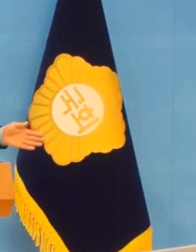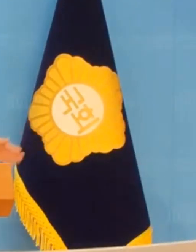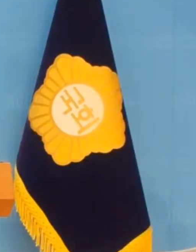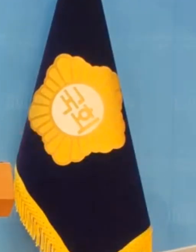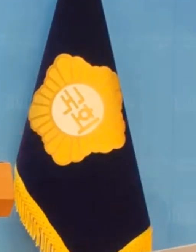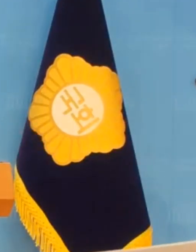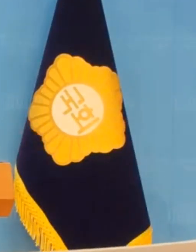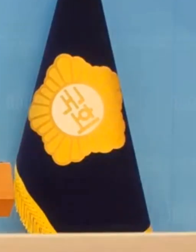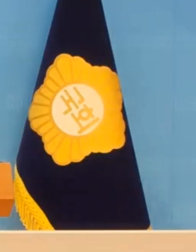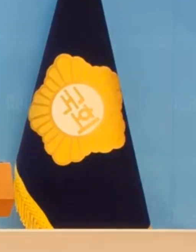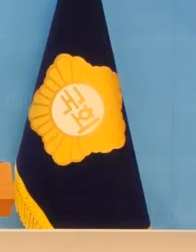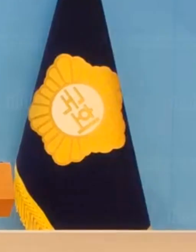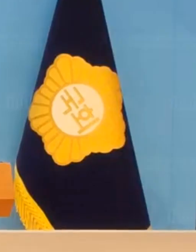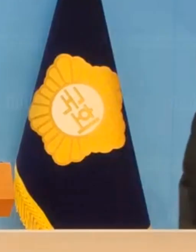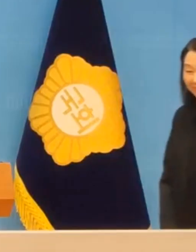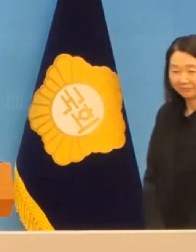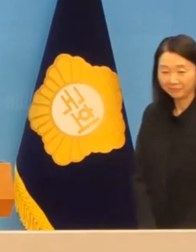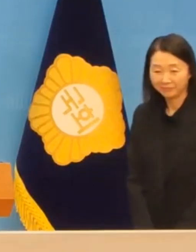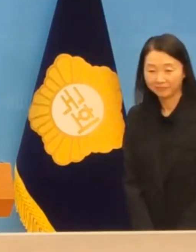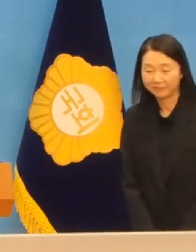이쪽으로 반갑습니다.